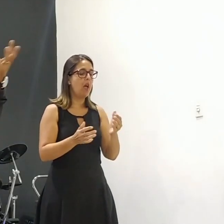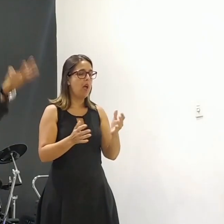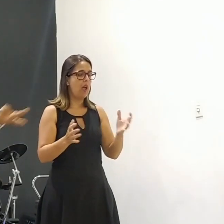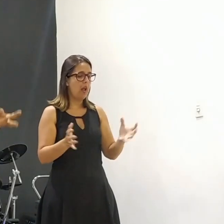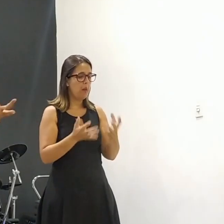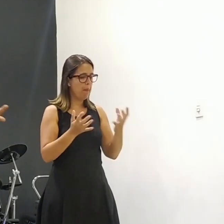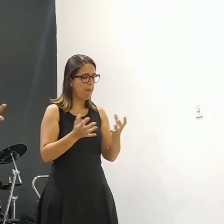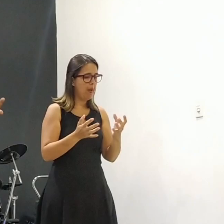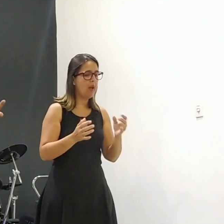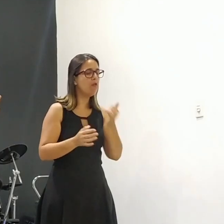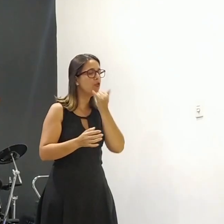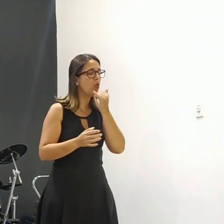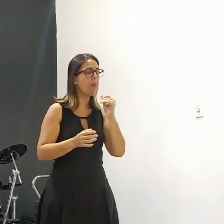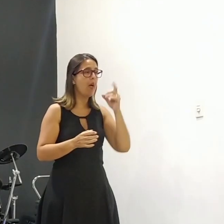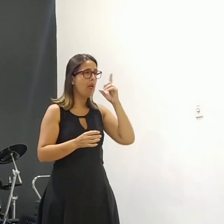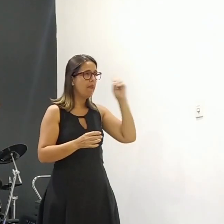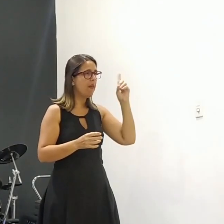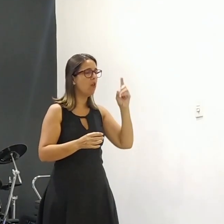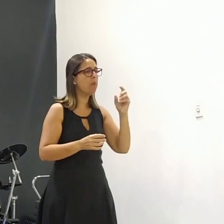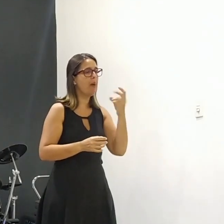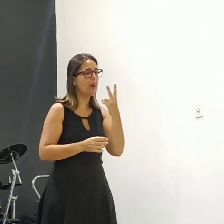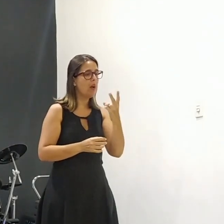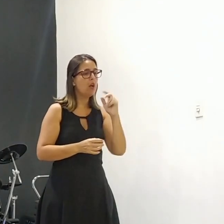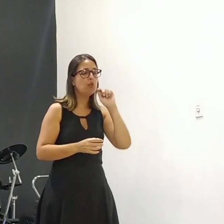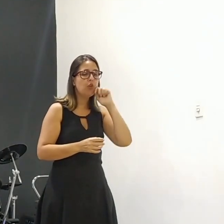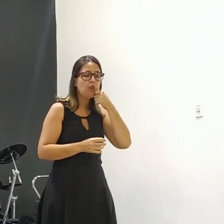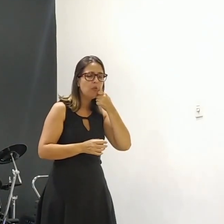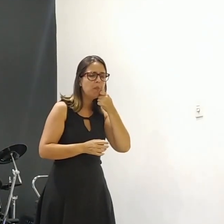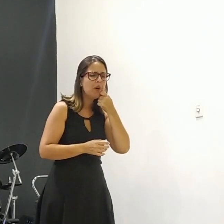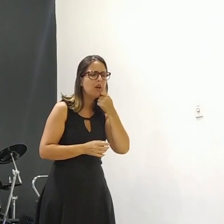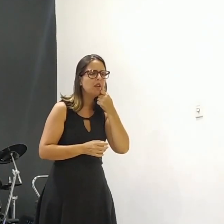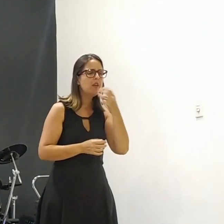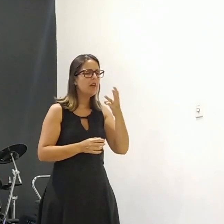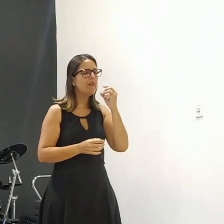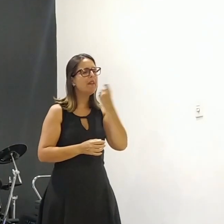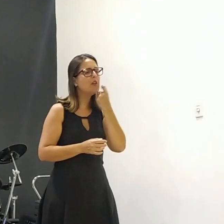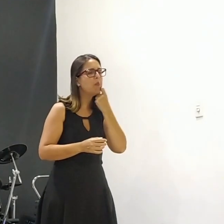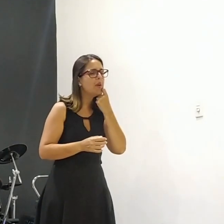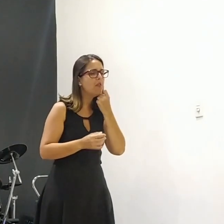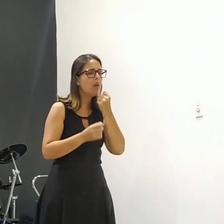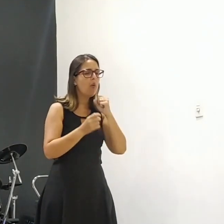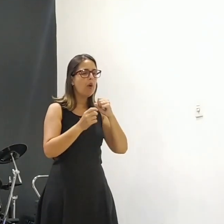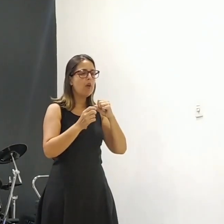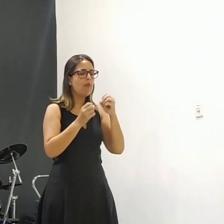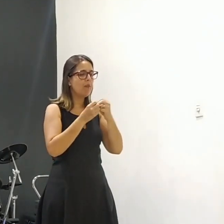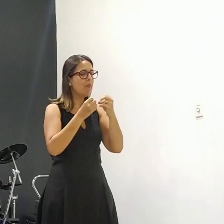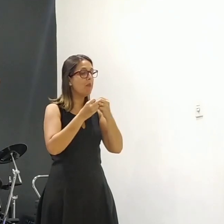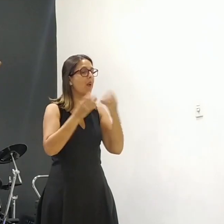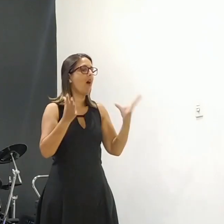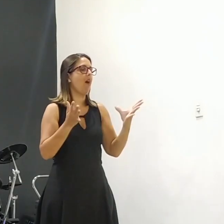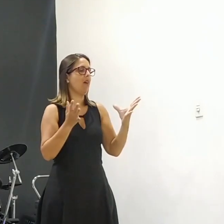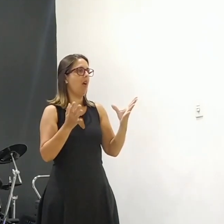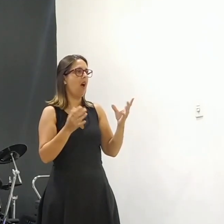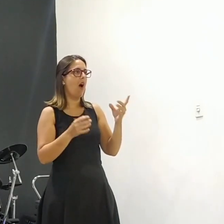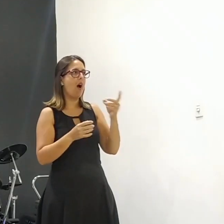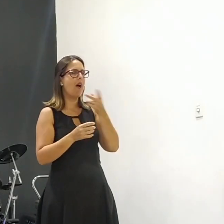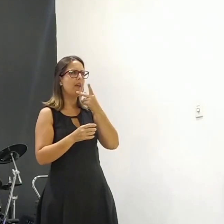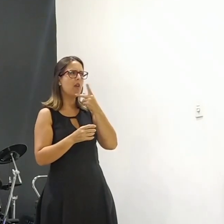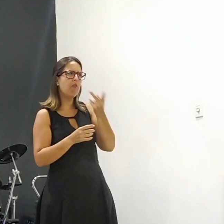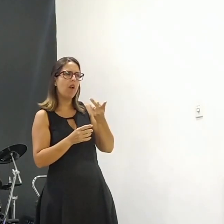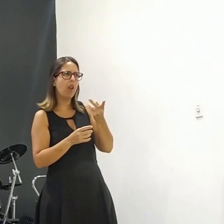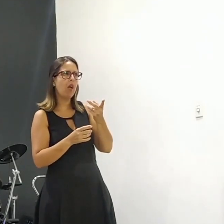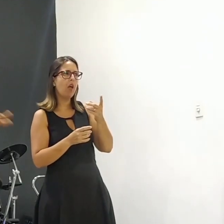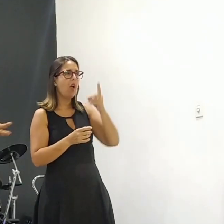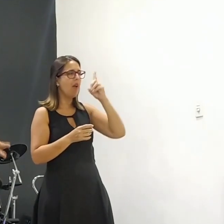multidão de pessoas. A matemática de Deus é outra. Amém? Falei para ele, ele ficou meio